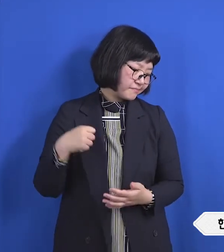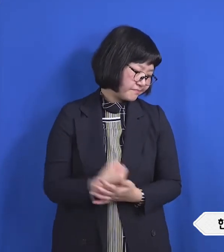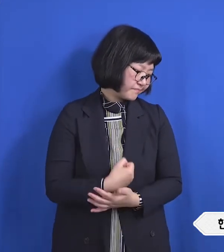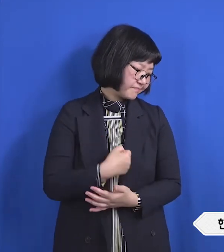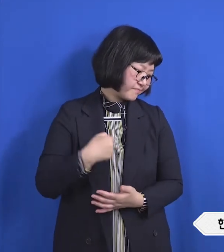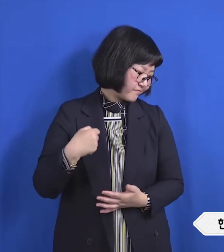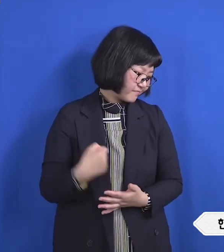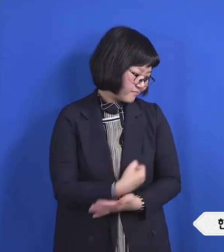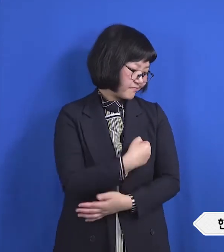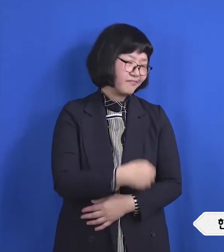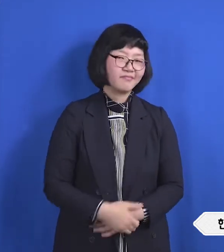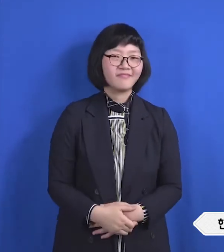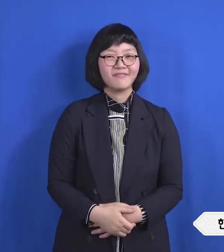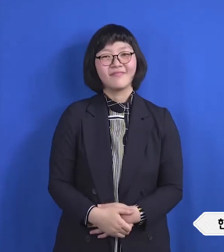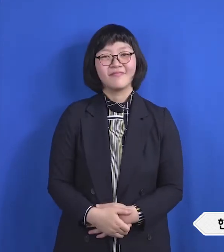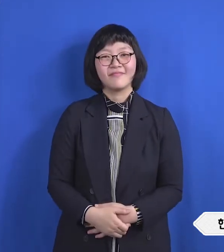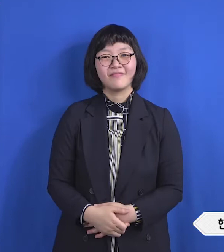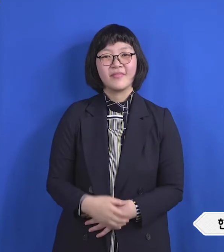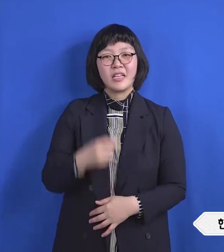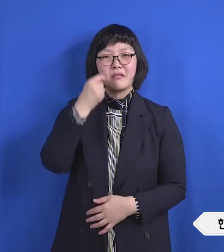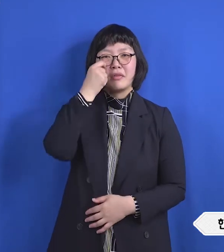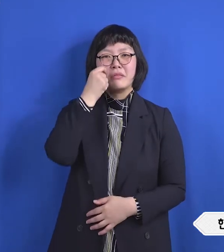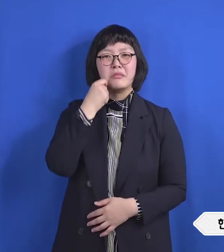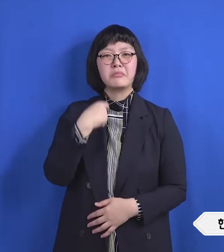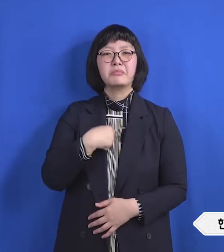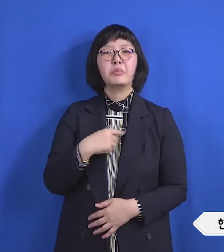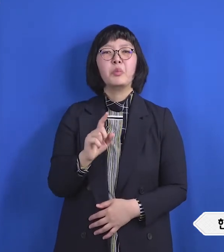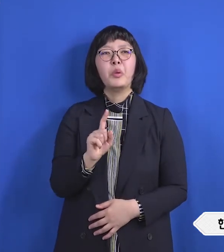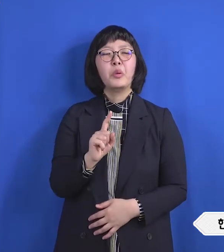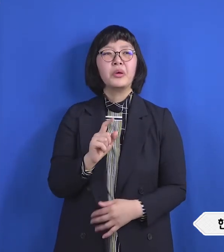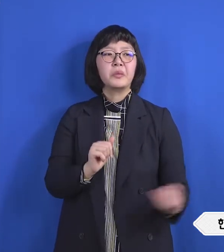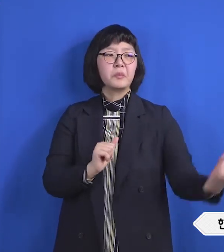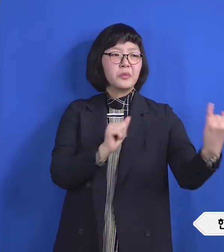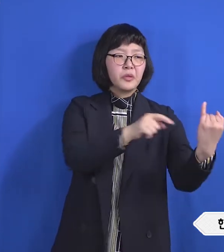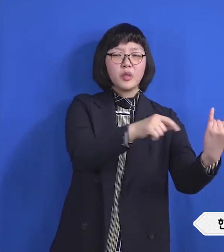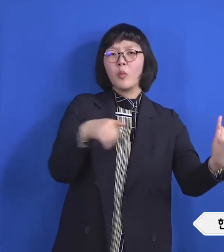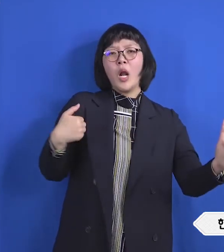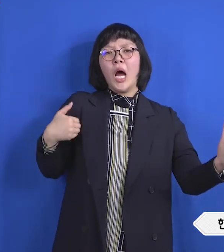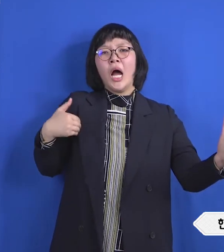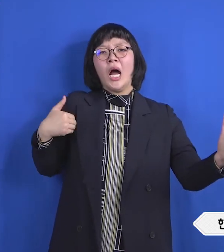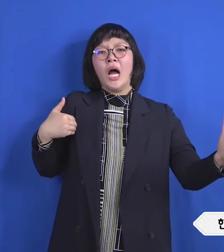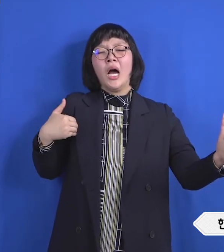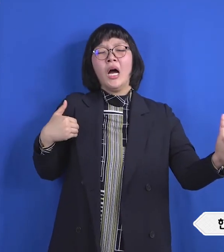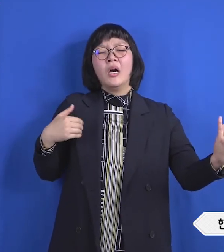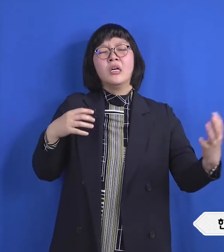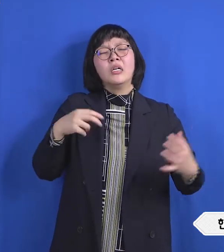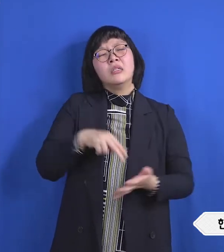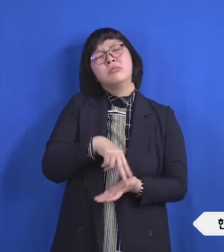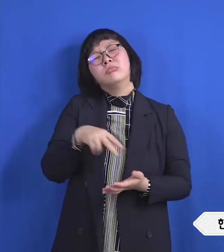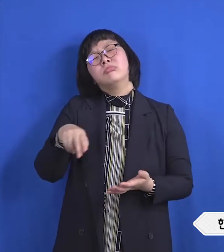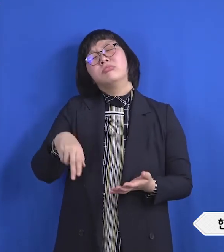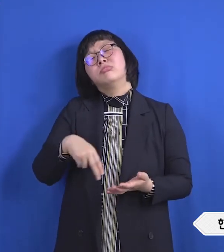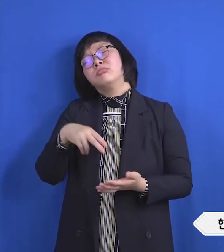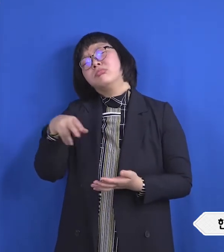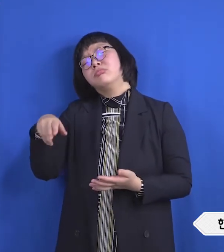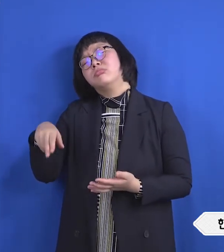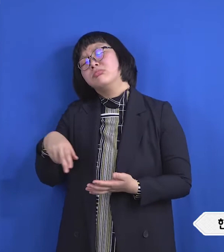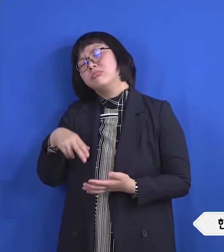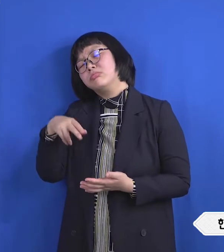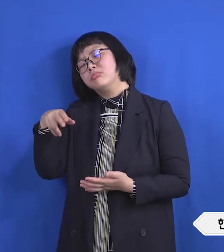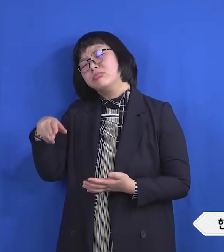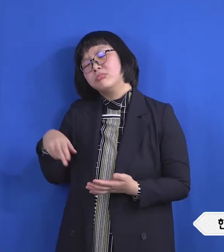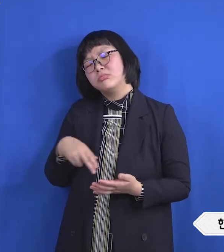개신새가 됐습니다. 불쌍한 한진아이 그렇게 헤매다가